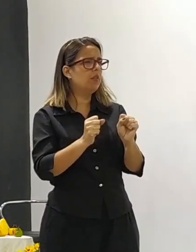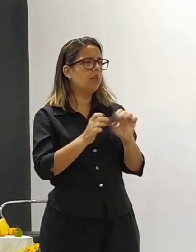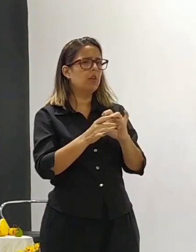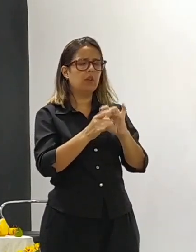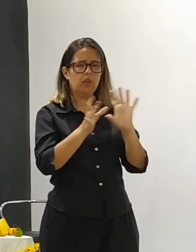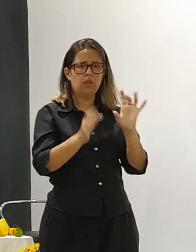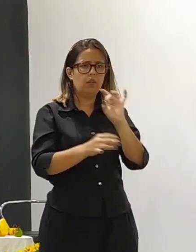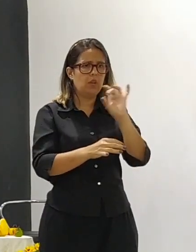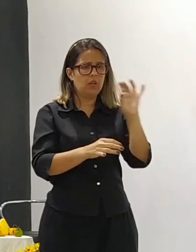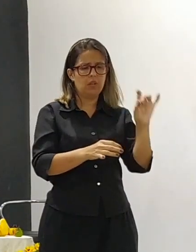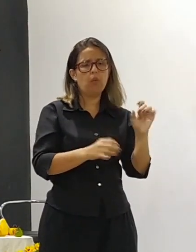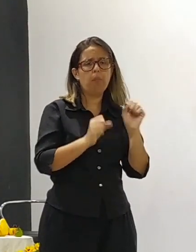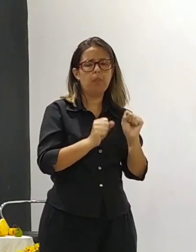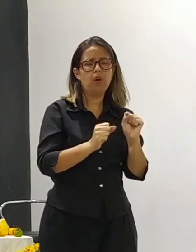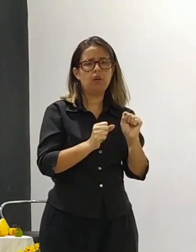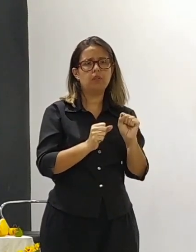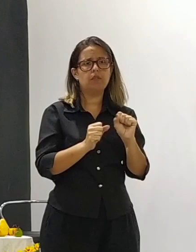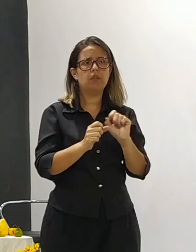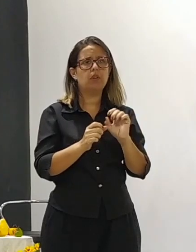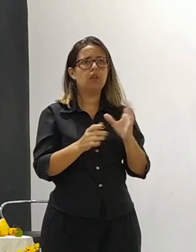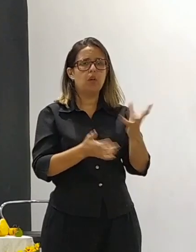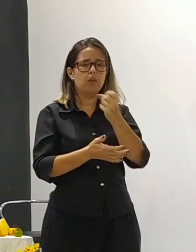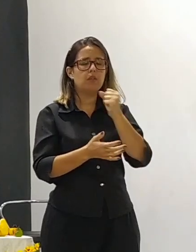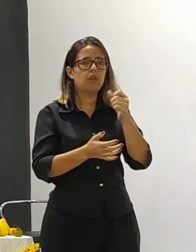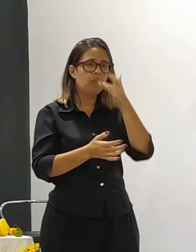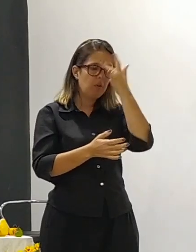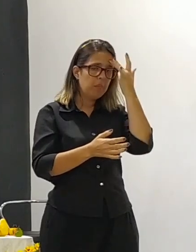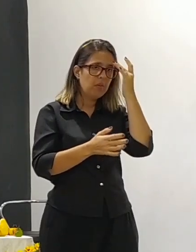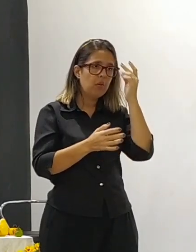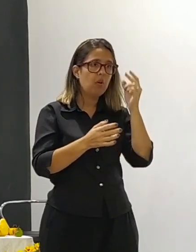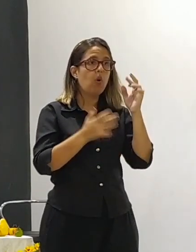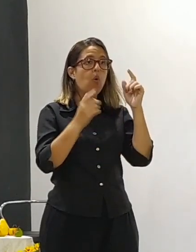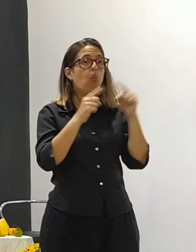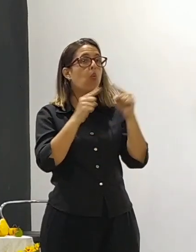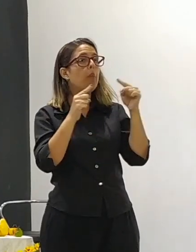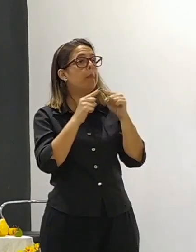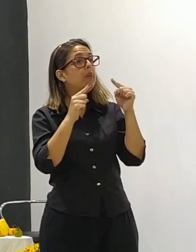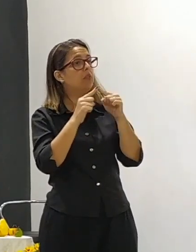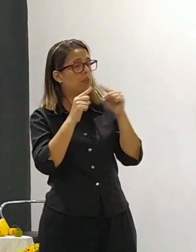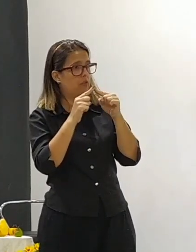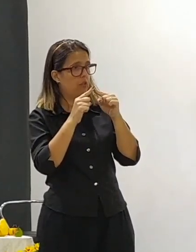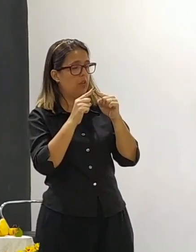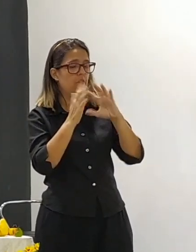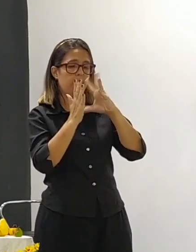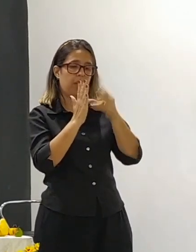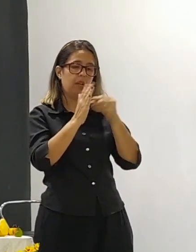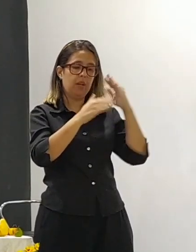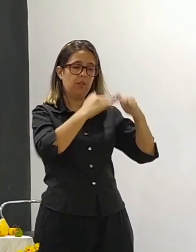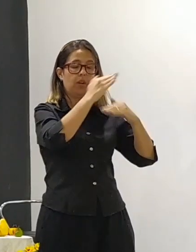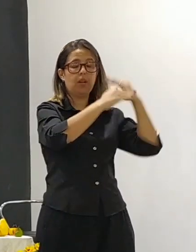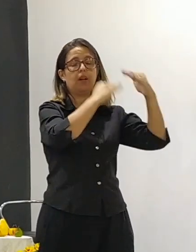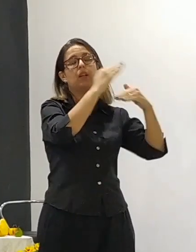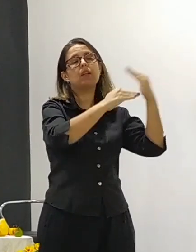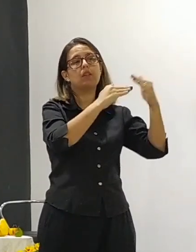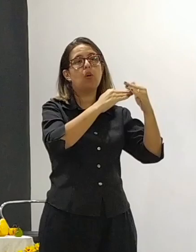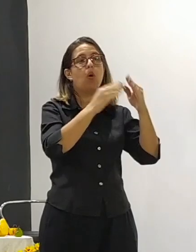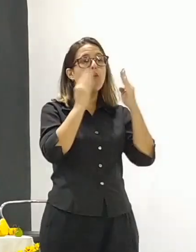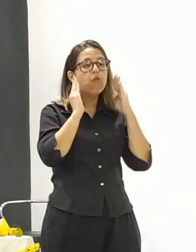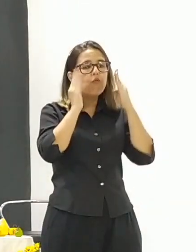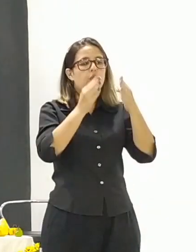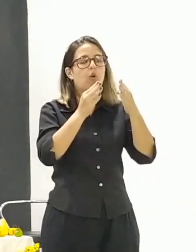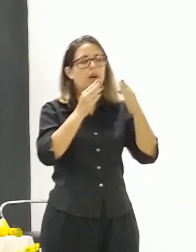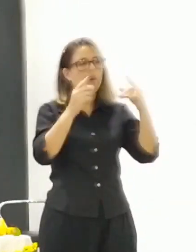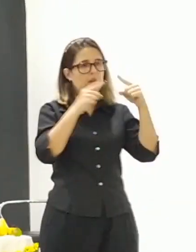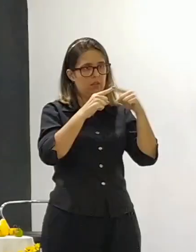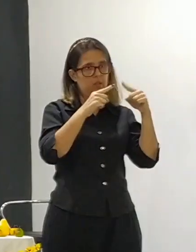quiser para poder ganhar almas. Mas a igreja tem uma visão. E para que a igreja cresça e se desenvolva, nós temos que focar nessa